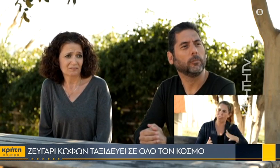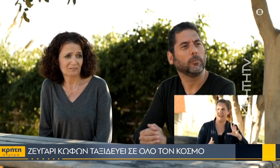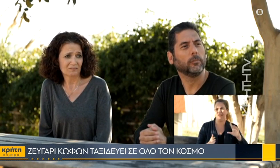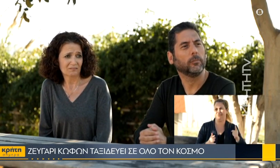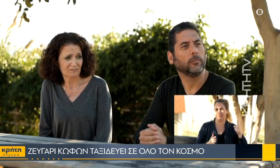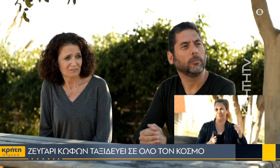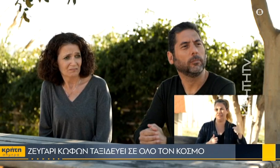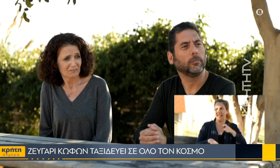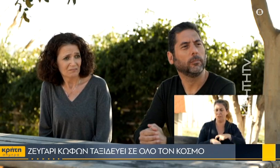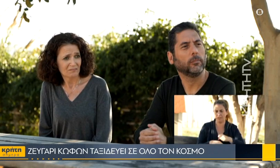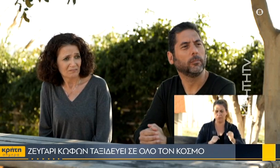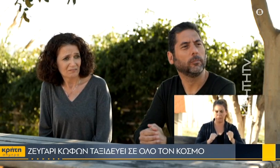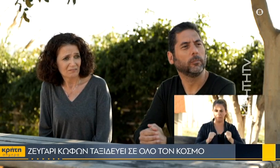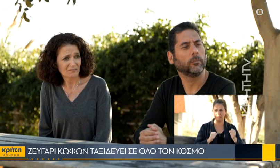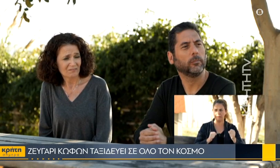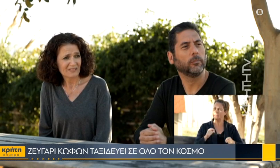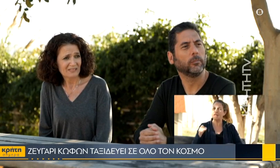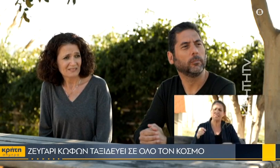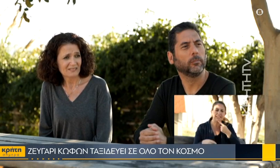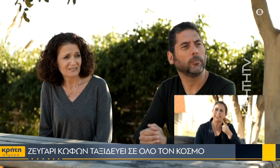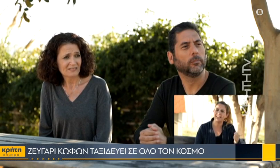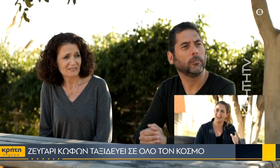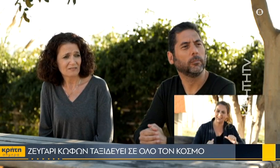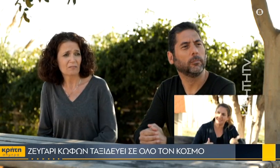βήμα, τι θα τον συμβουλεύατε?